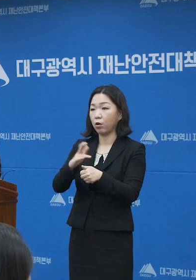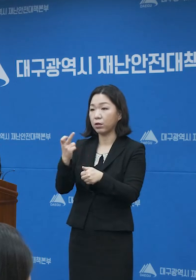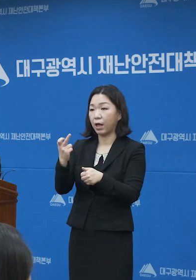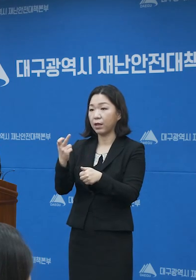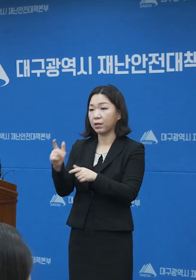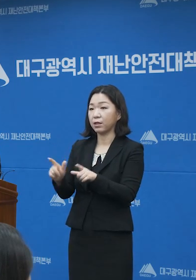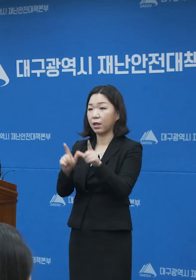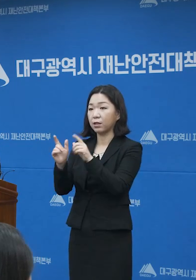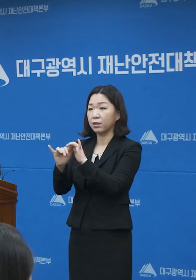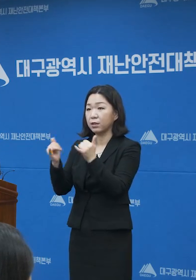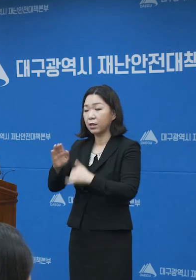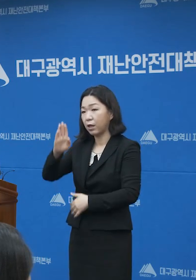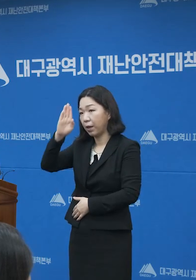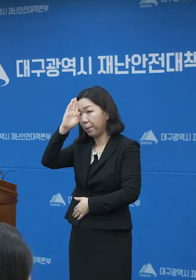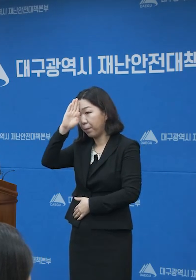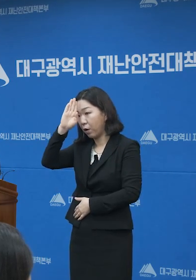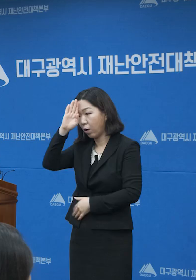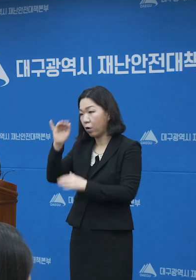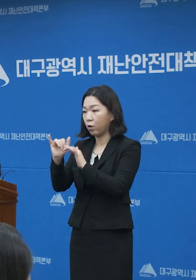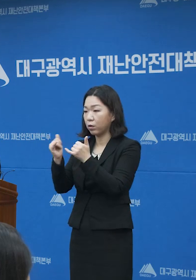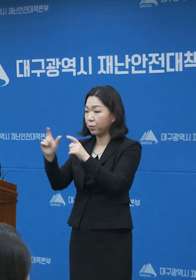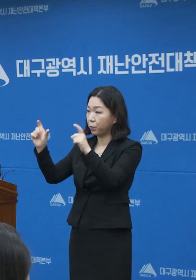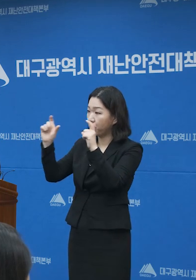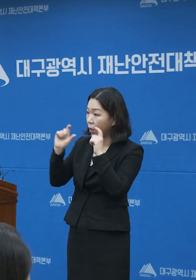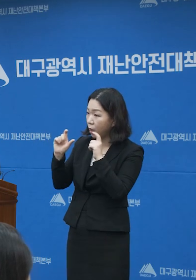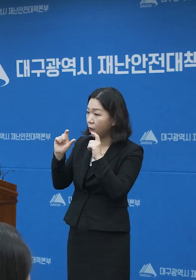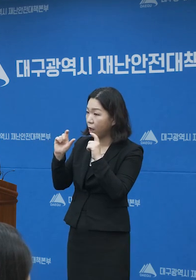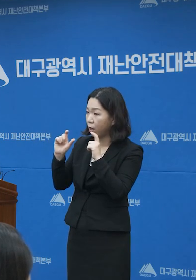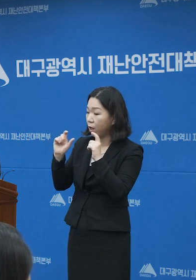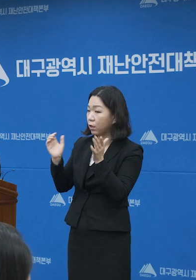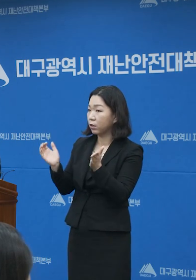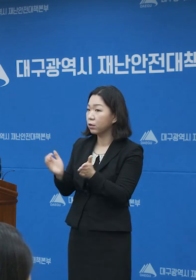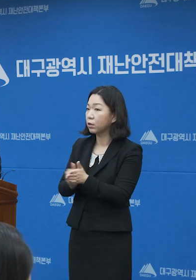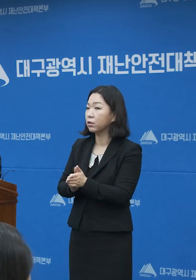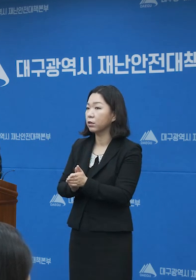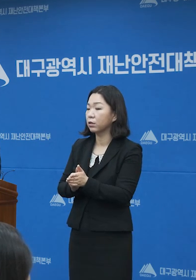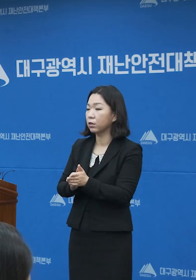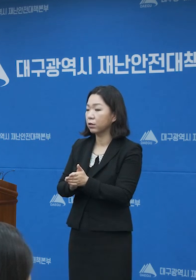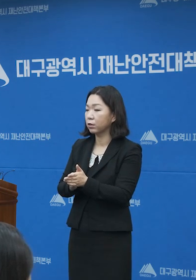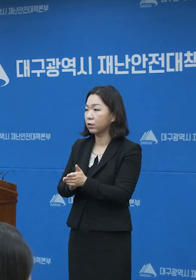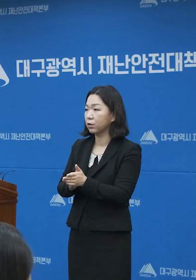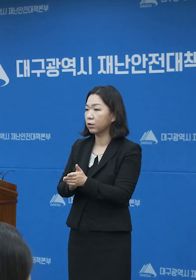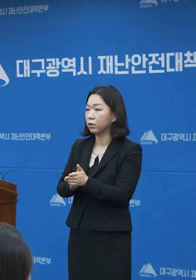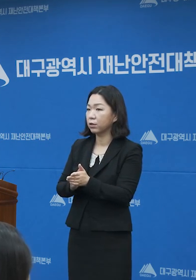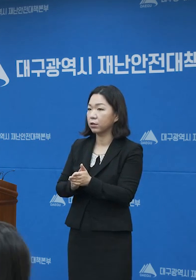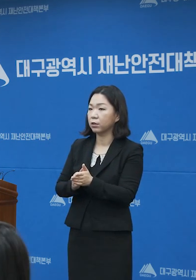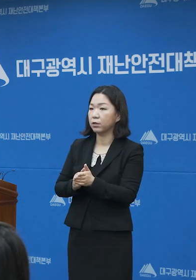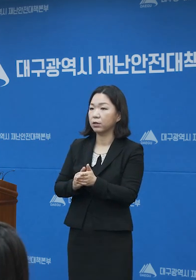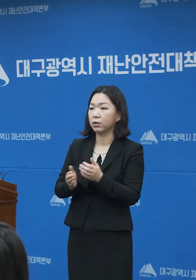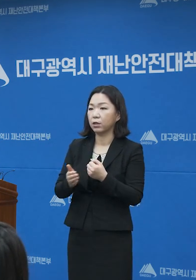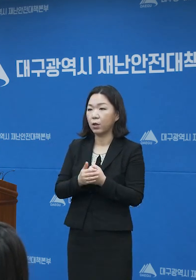거주자가 확진되어져 있는 확진된 사실을 저희가 경북으로부터 통보를 받았습니다. 그래서 저희가